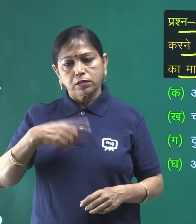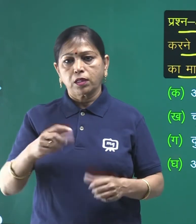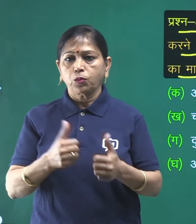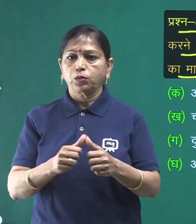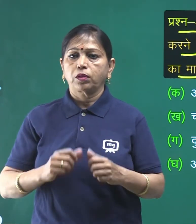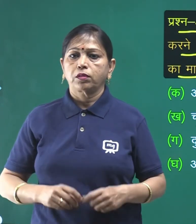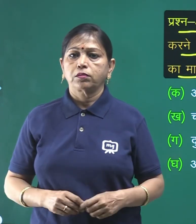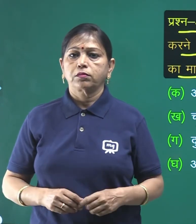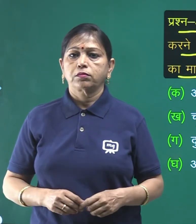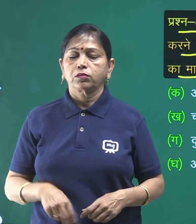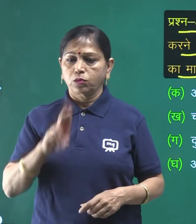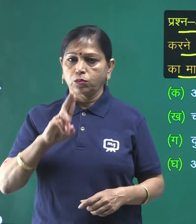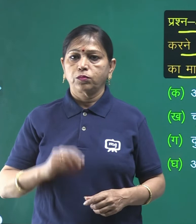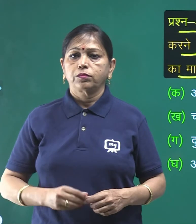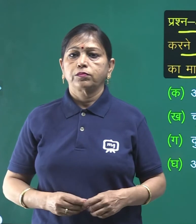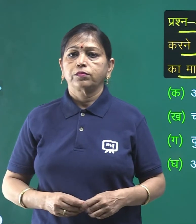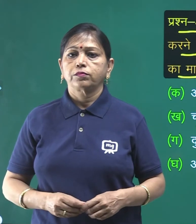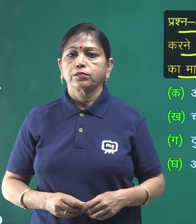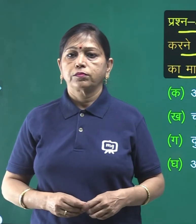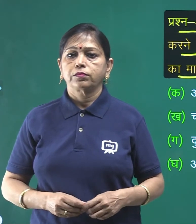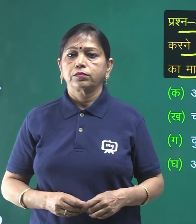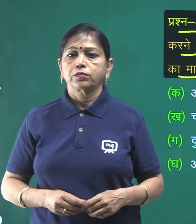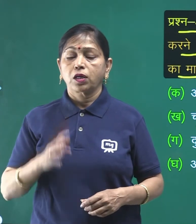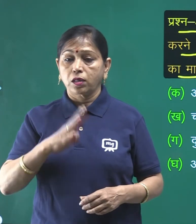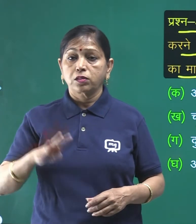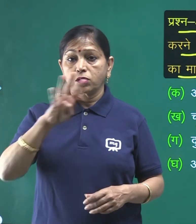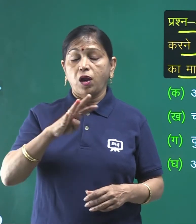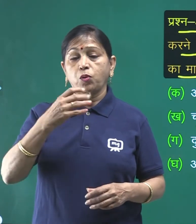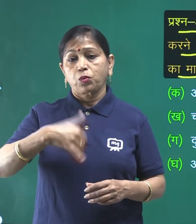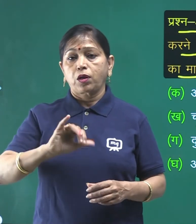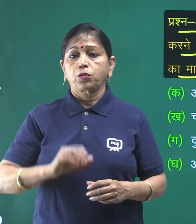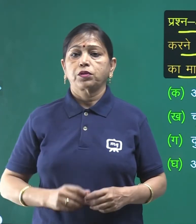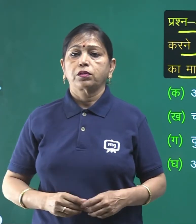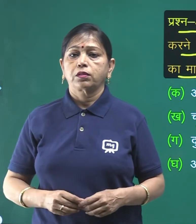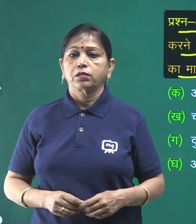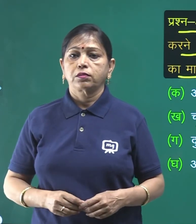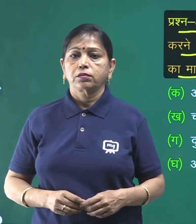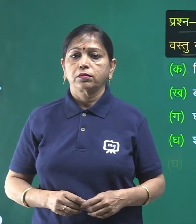उत्तर 2 4 गुना हो जाता है।